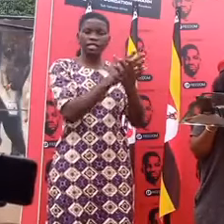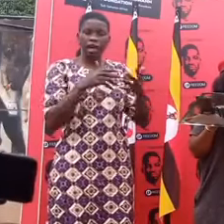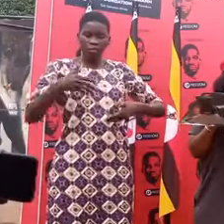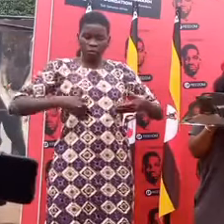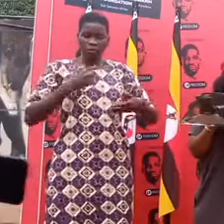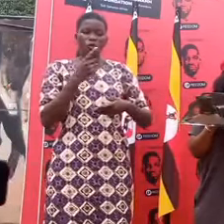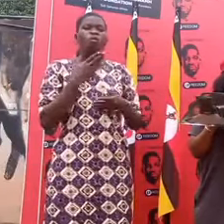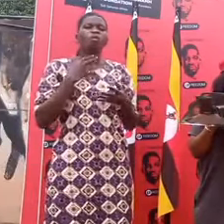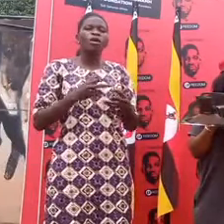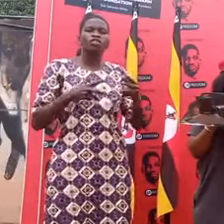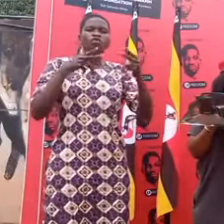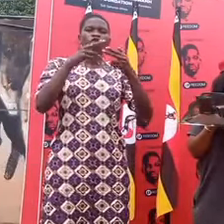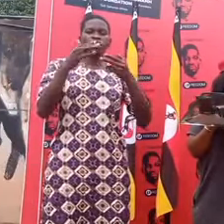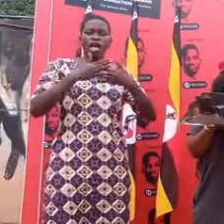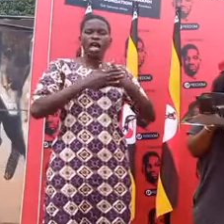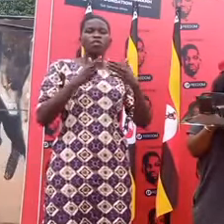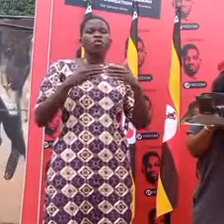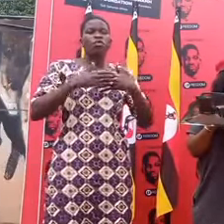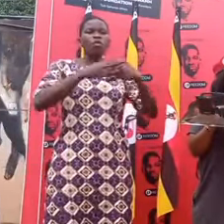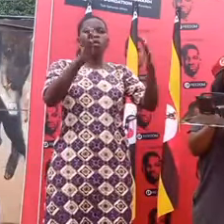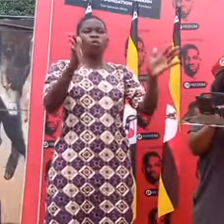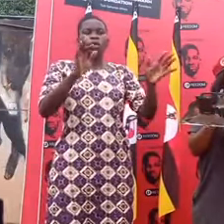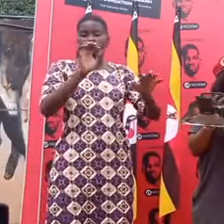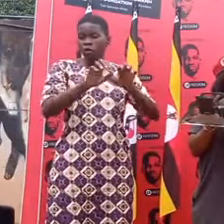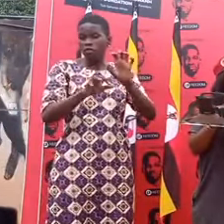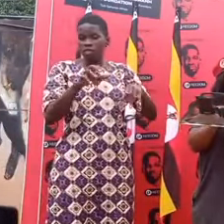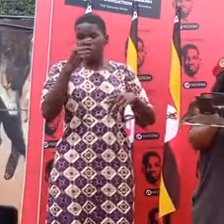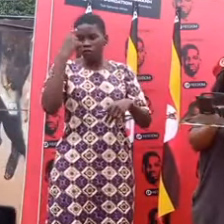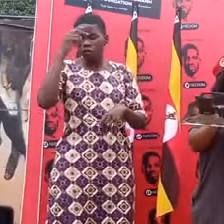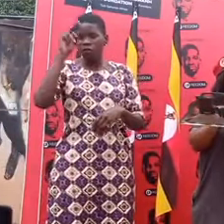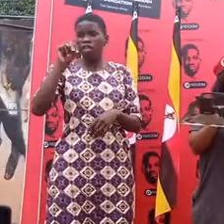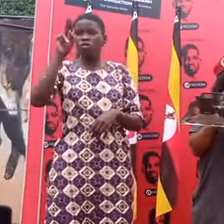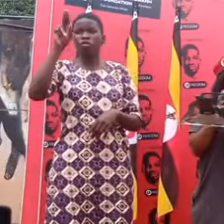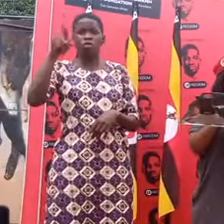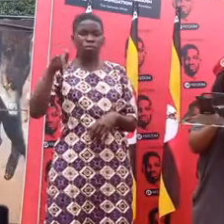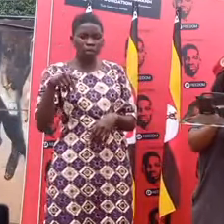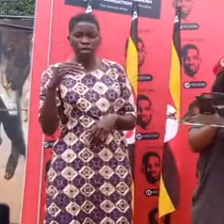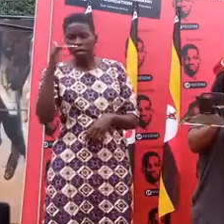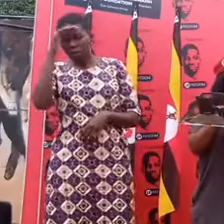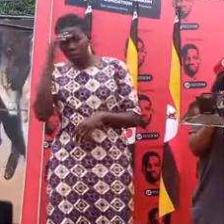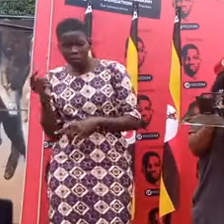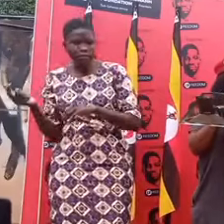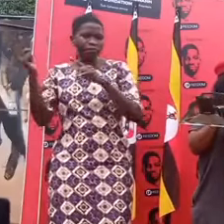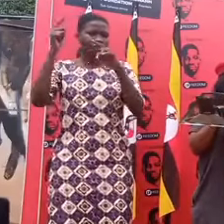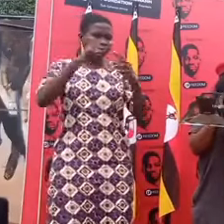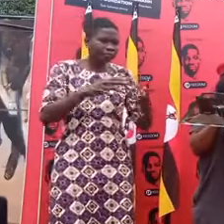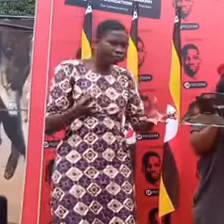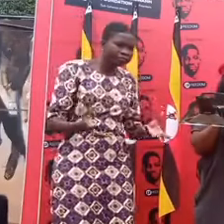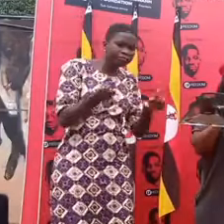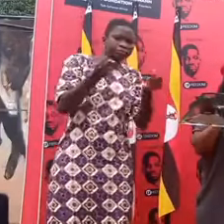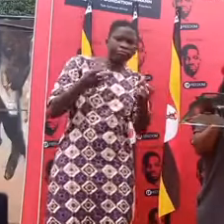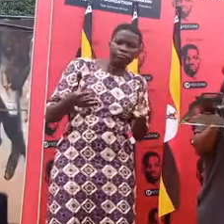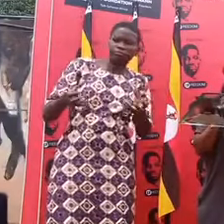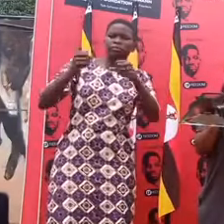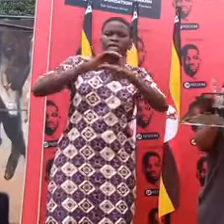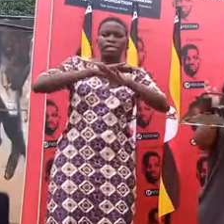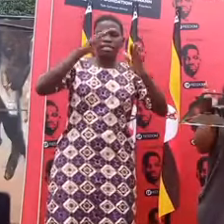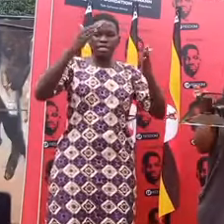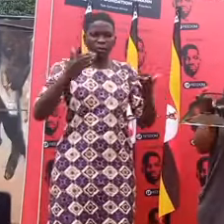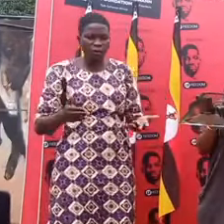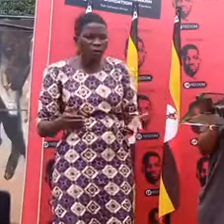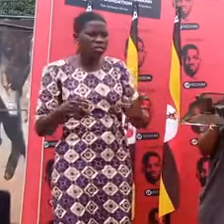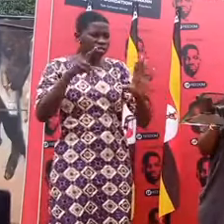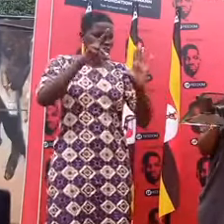kutuza shuna cha NUP. Polisi newa kwa tane kwa tebi njigawe. Nenu wamba vyo na deski. Tewe vyo